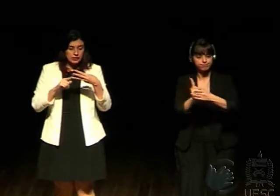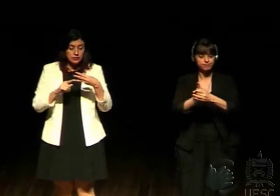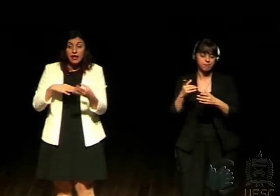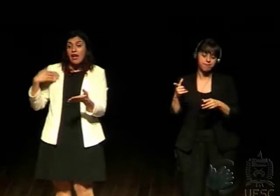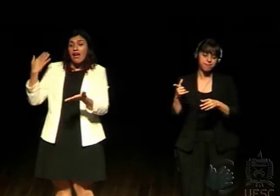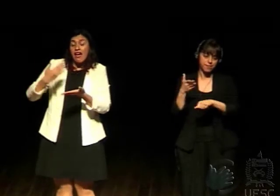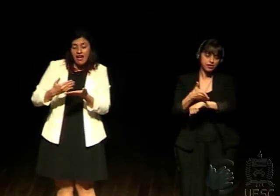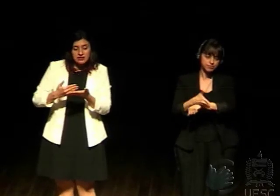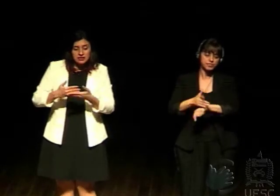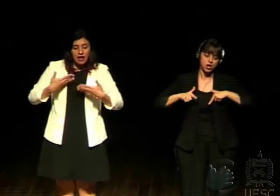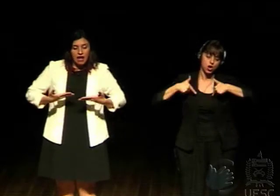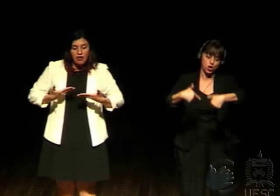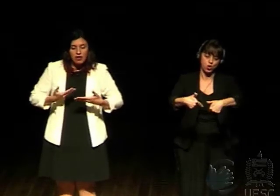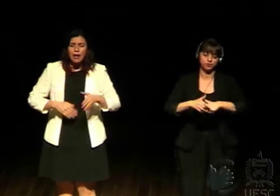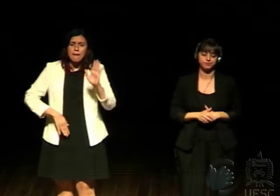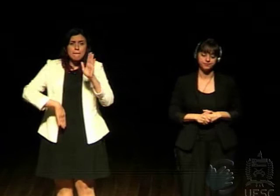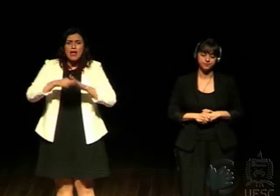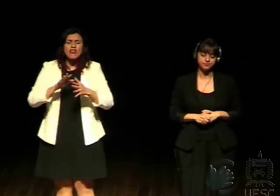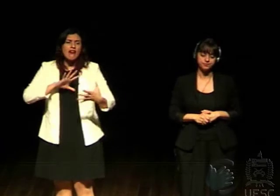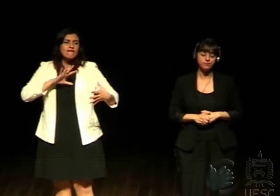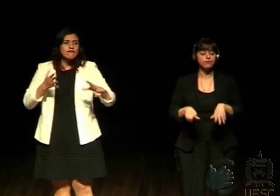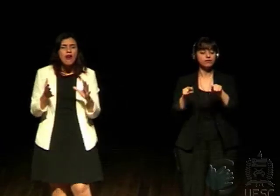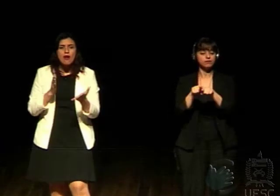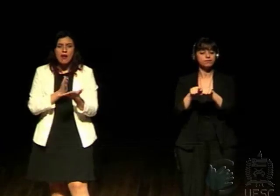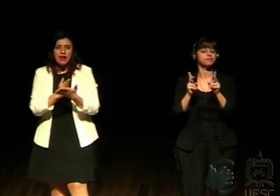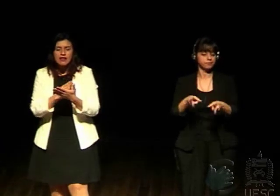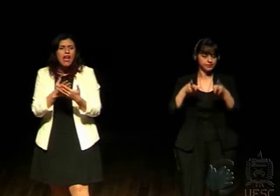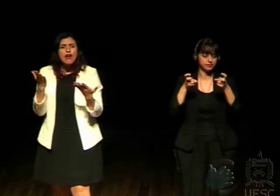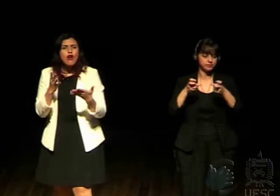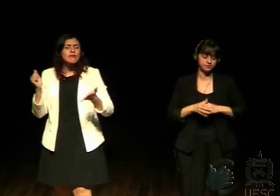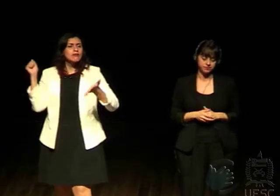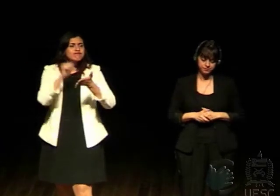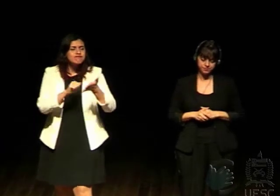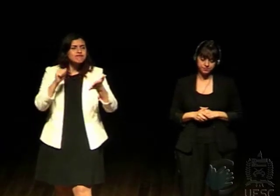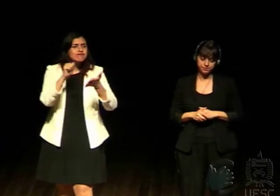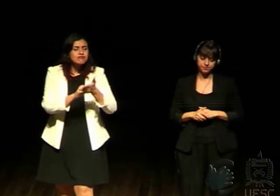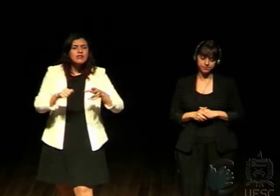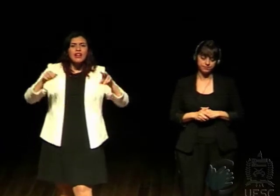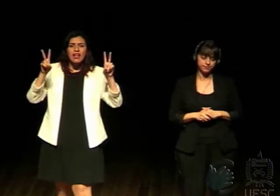En tercer lugar,